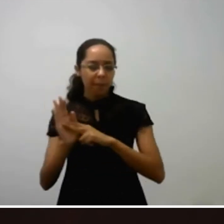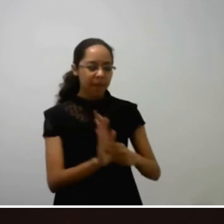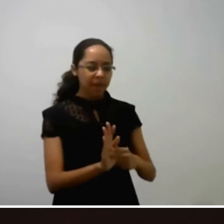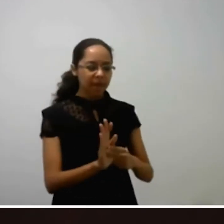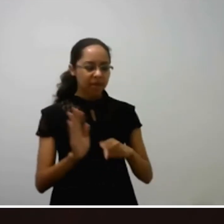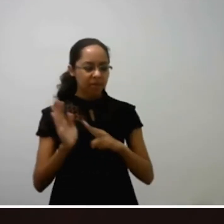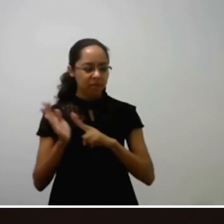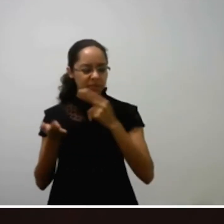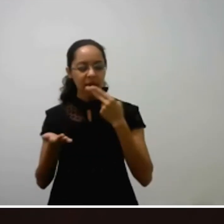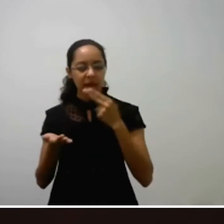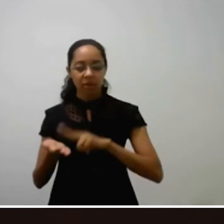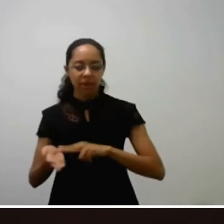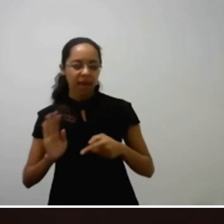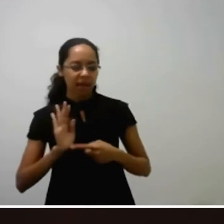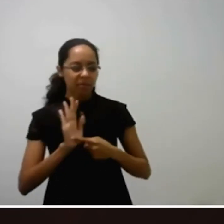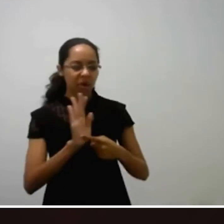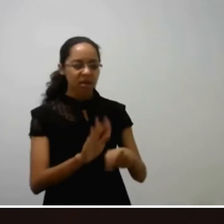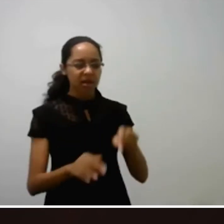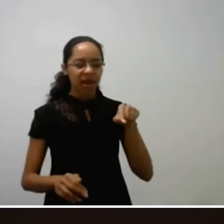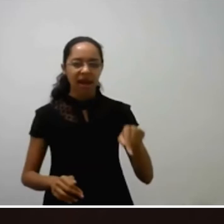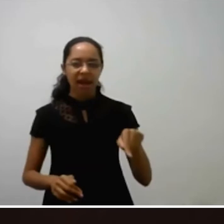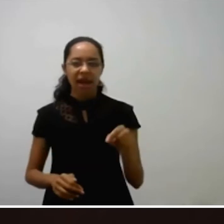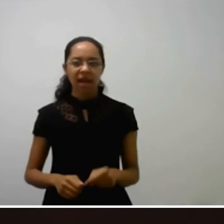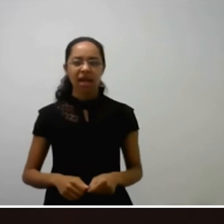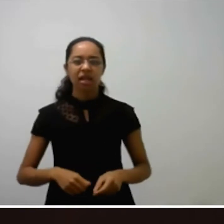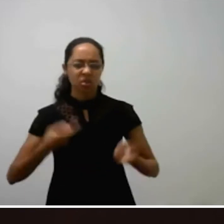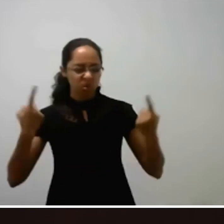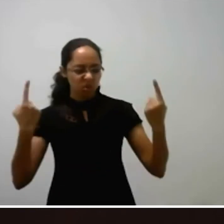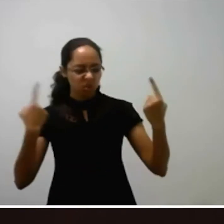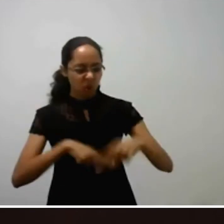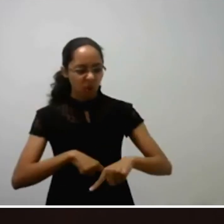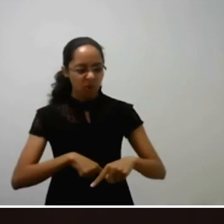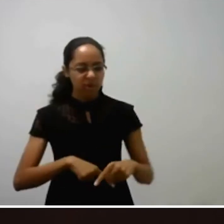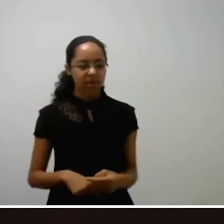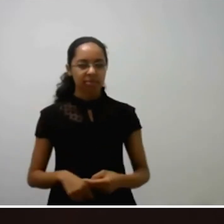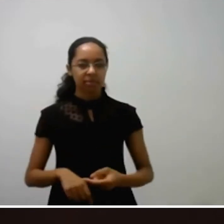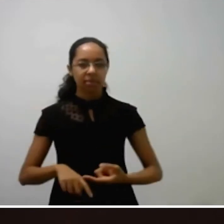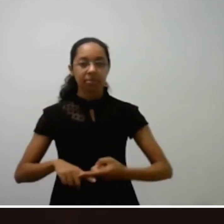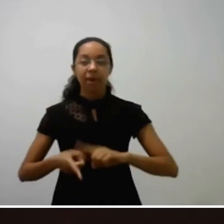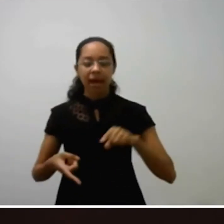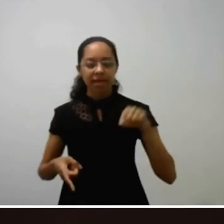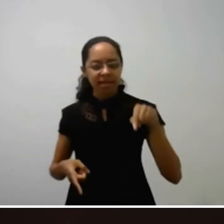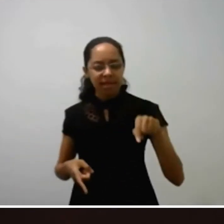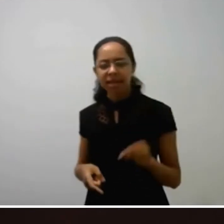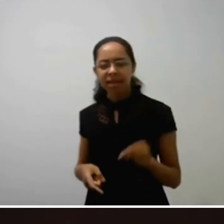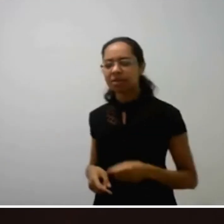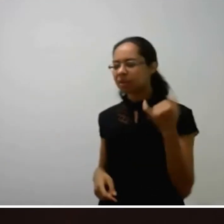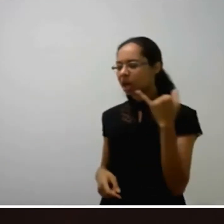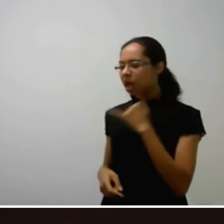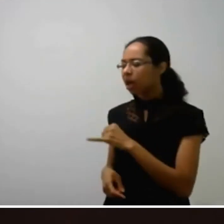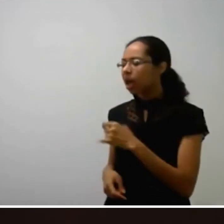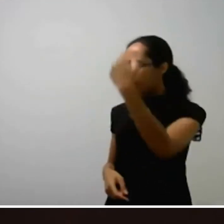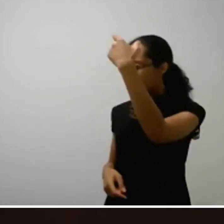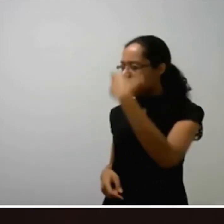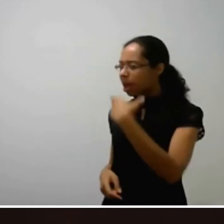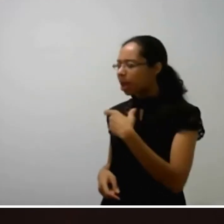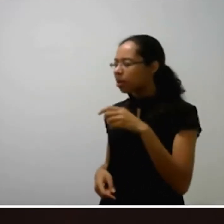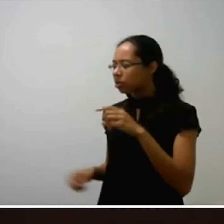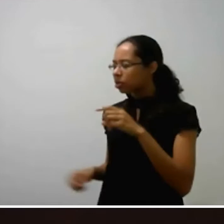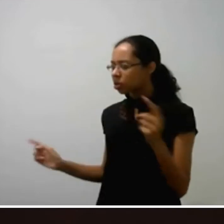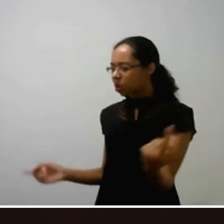decidida: precisamos obedecer a Deus mais do que aos homens. Daquele tempo em diante,